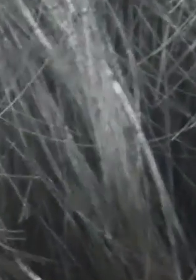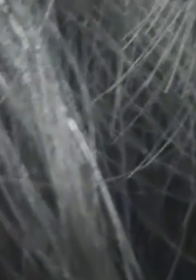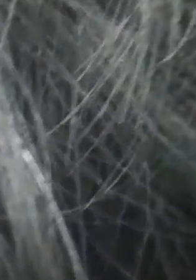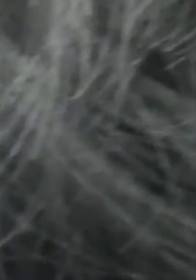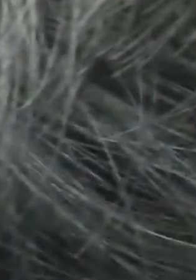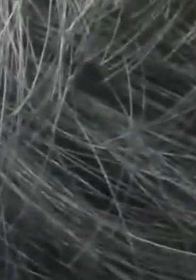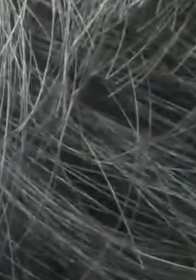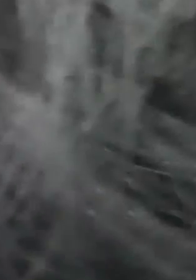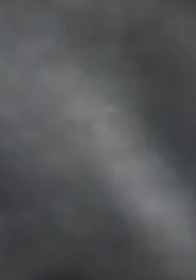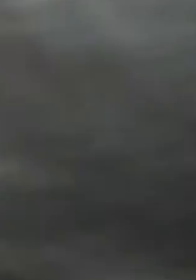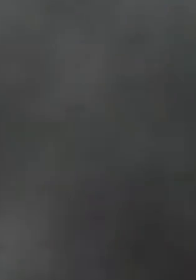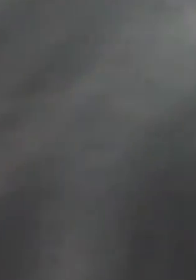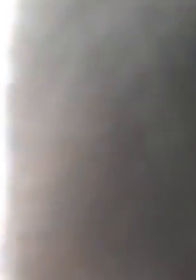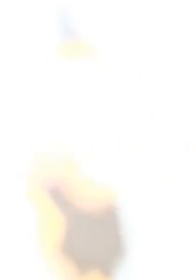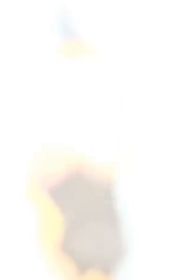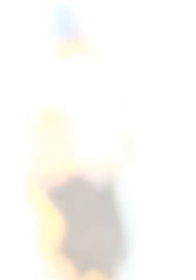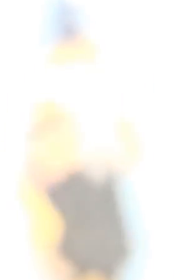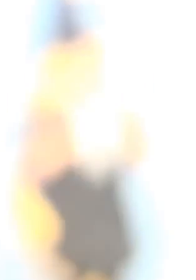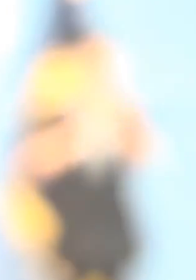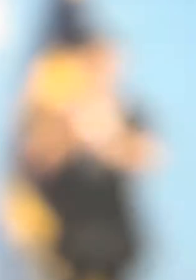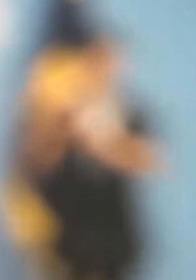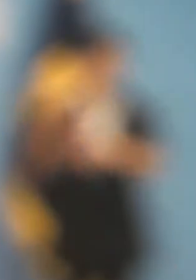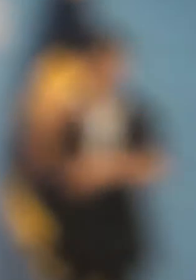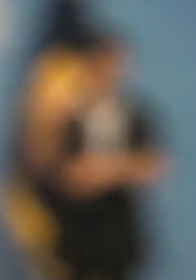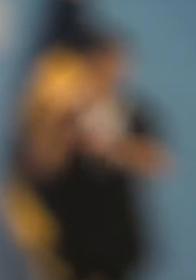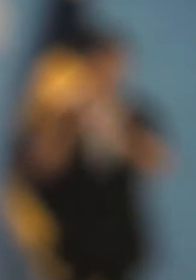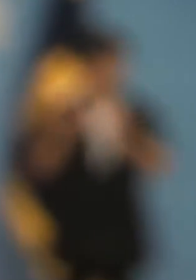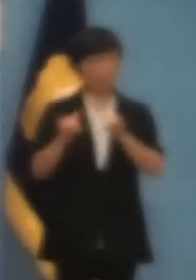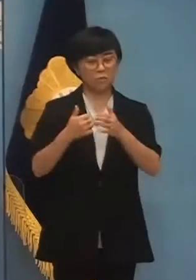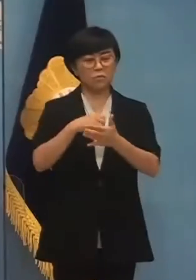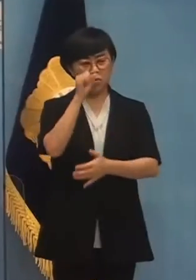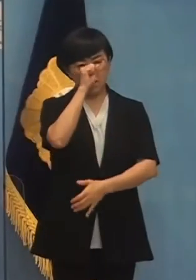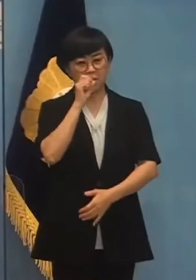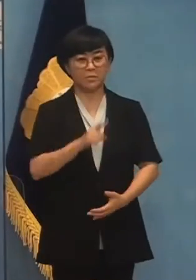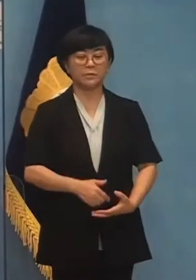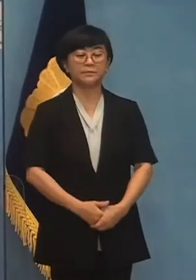면제부가 주어지는데 어느 경영 책임자가 이를 마다하겠습니까?